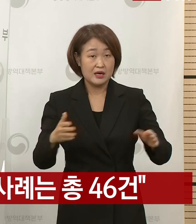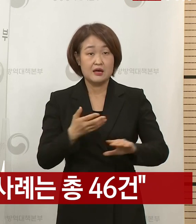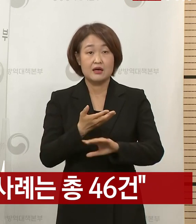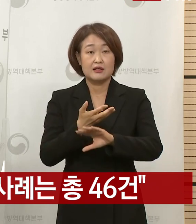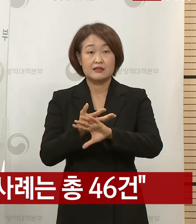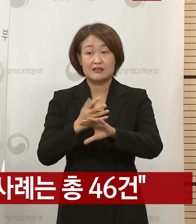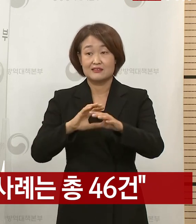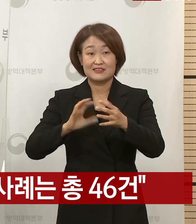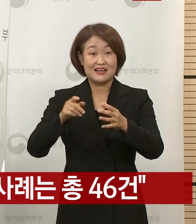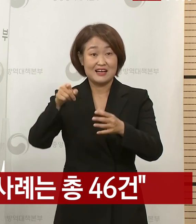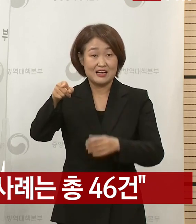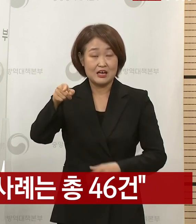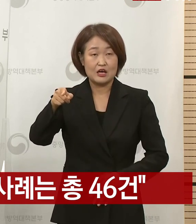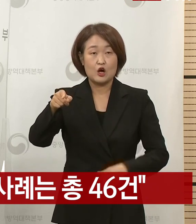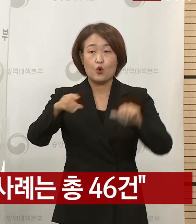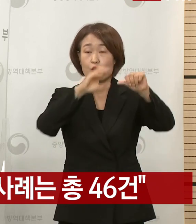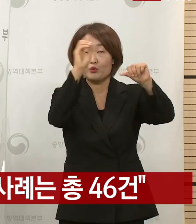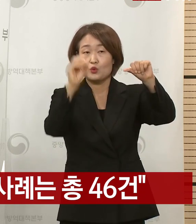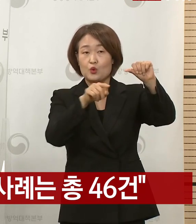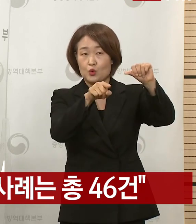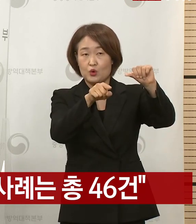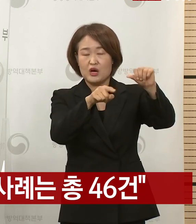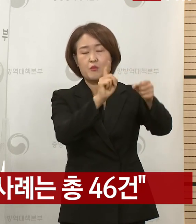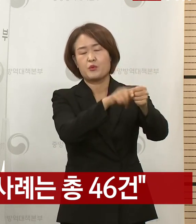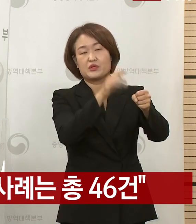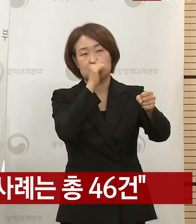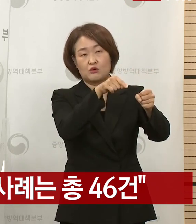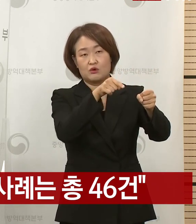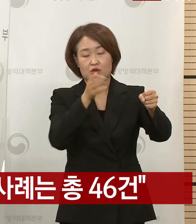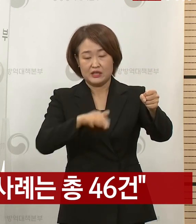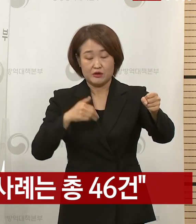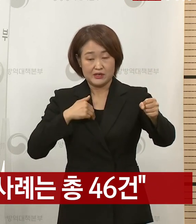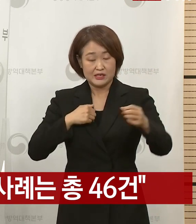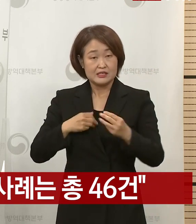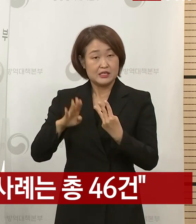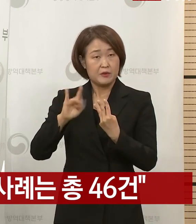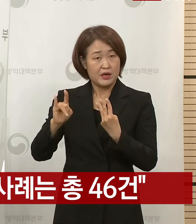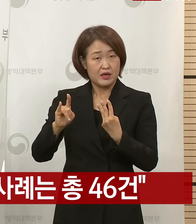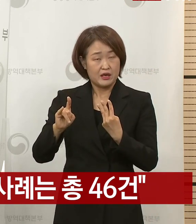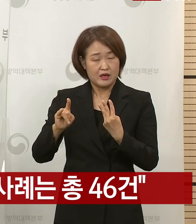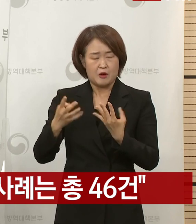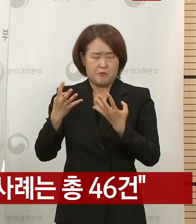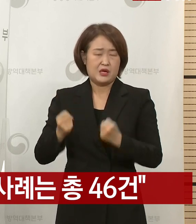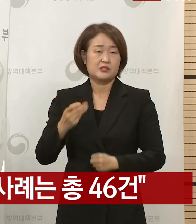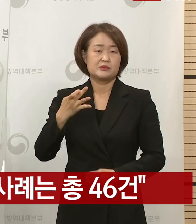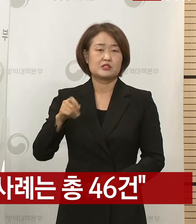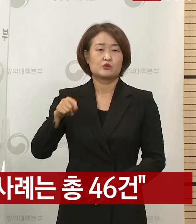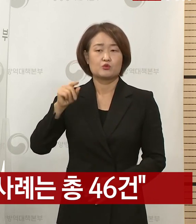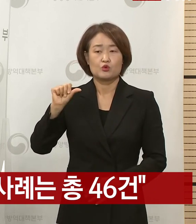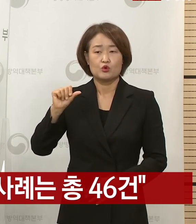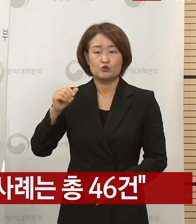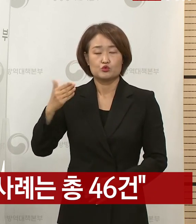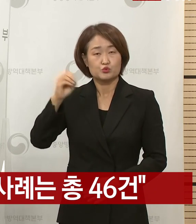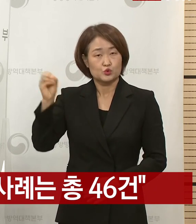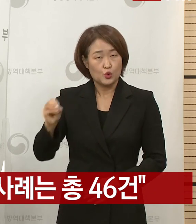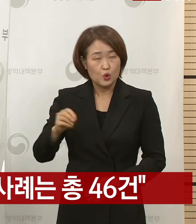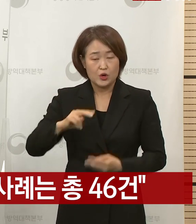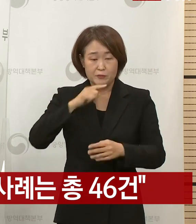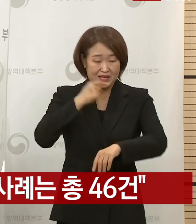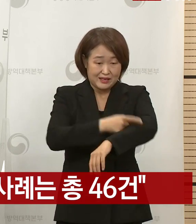분석 목표치인 5%보다 3배가량 많은 14.9%의 유전자를